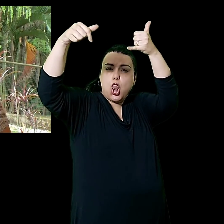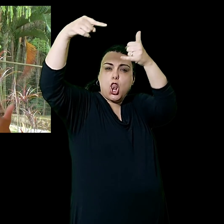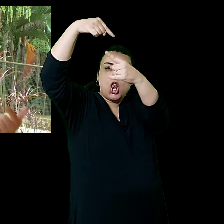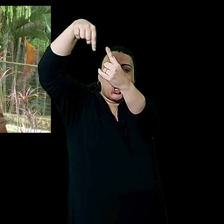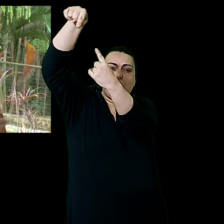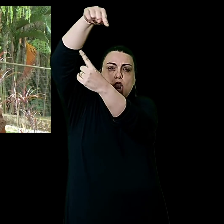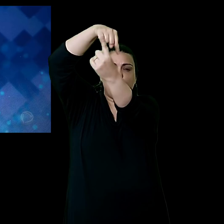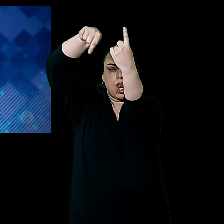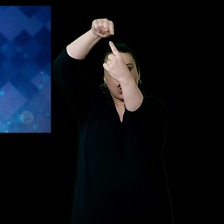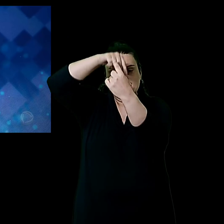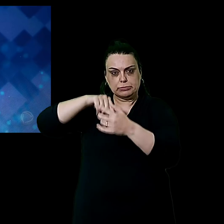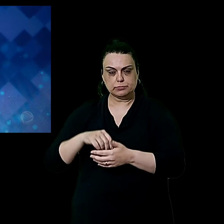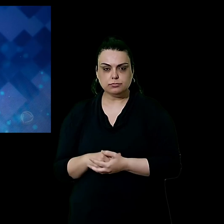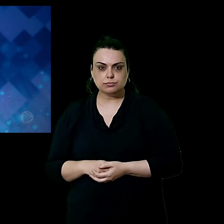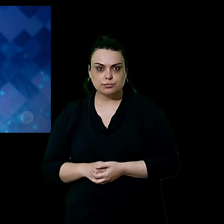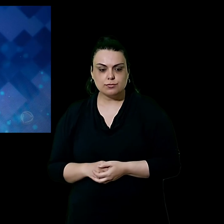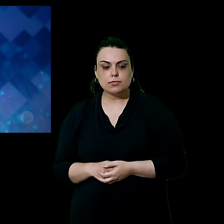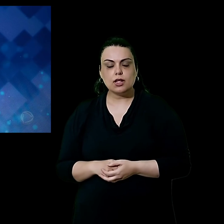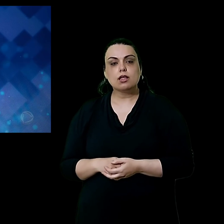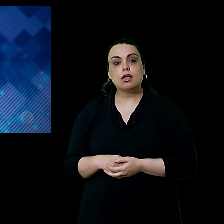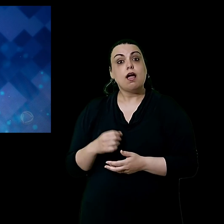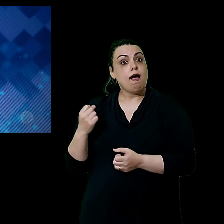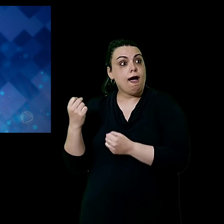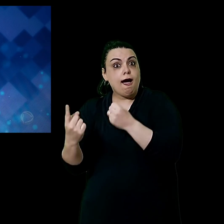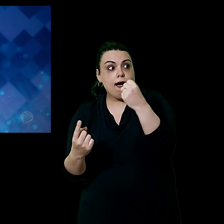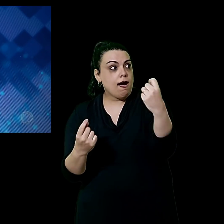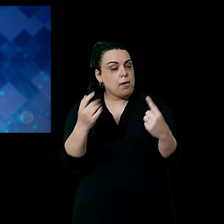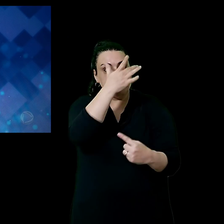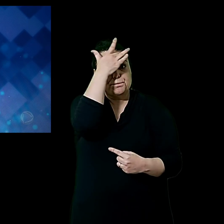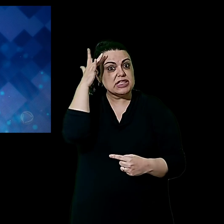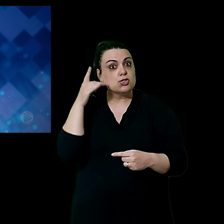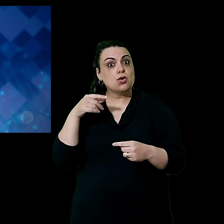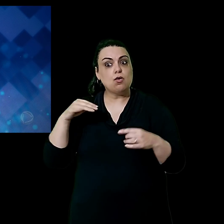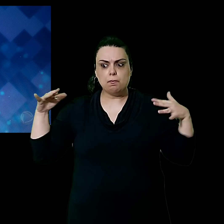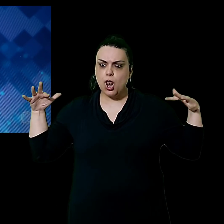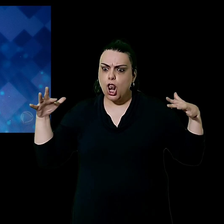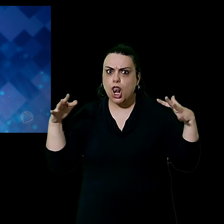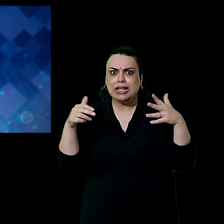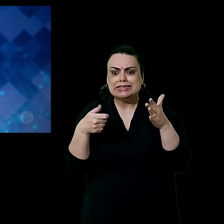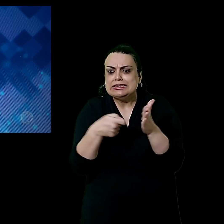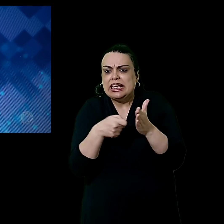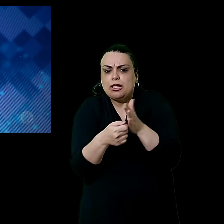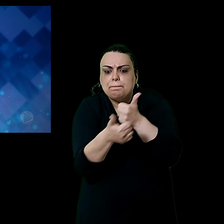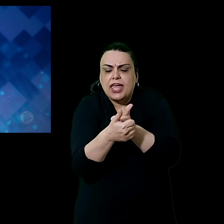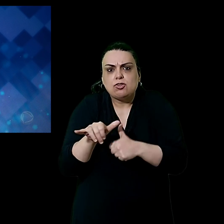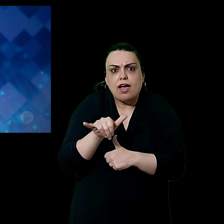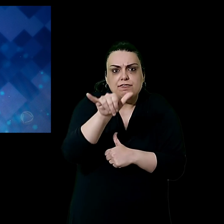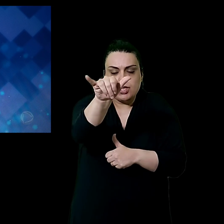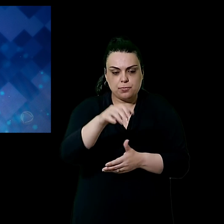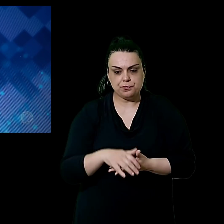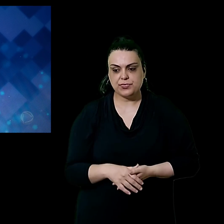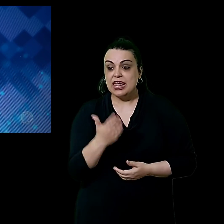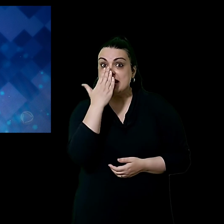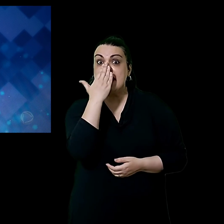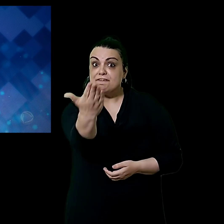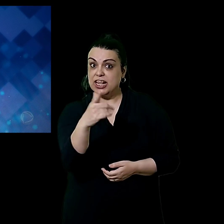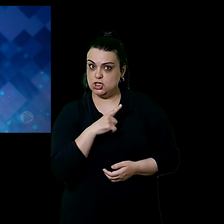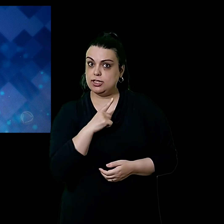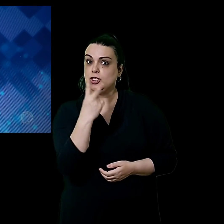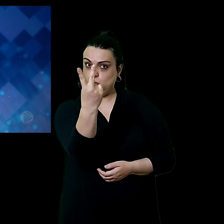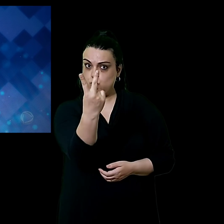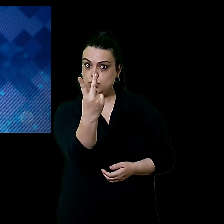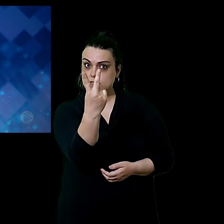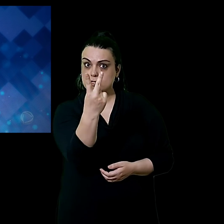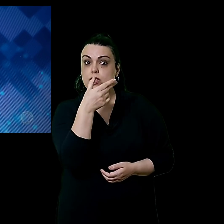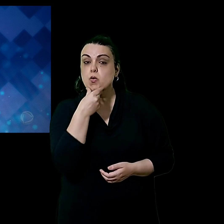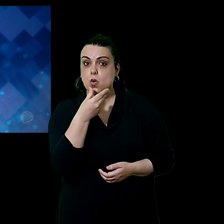começou a rodar de novo. Algumas pessoas tentaram se aproximar da aeronave. Na frente tem dois. Na frente